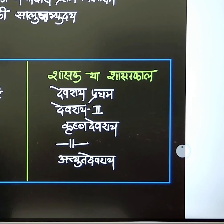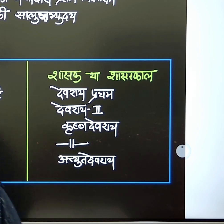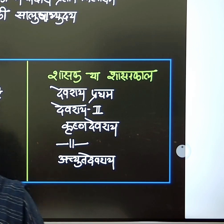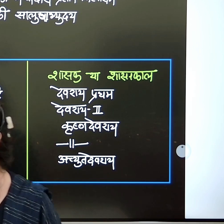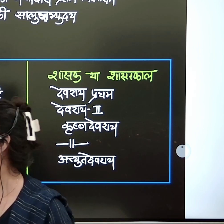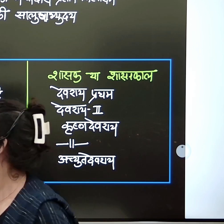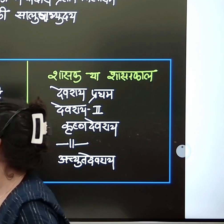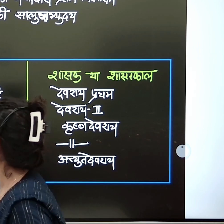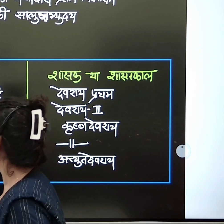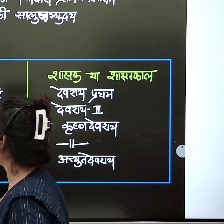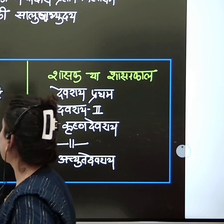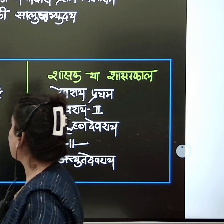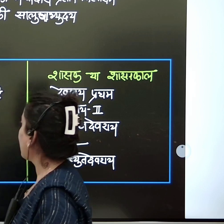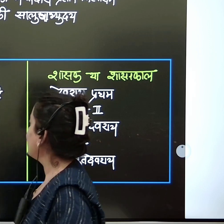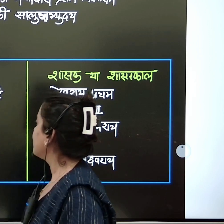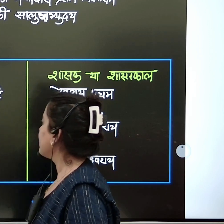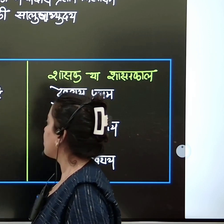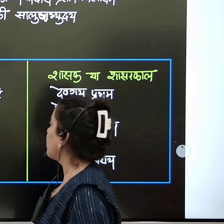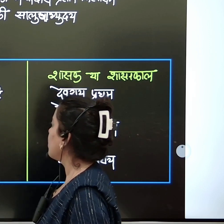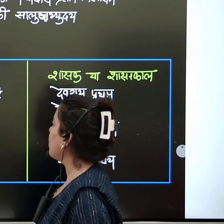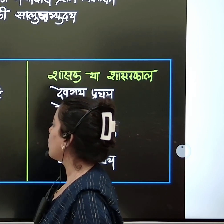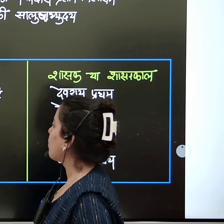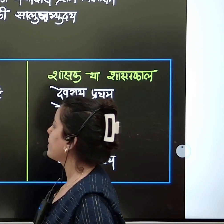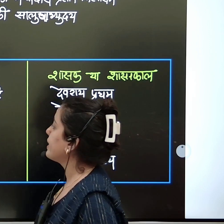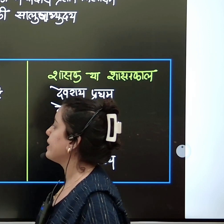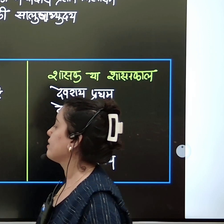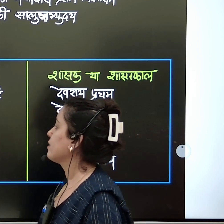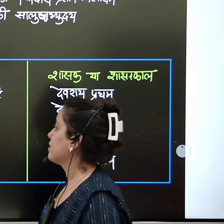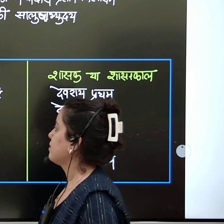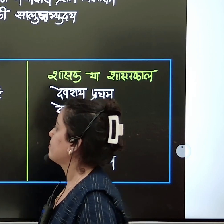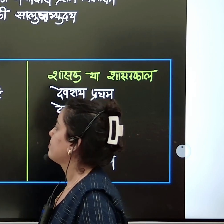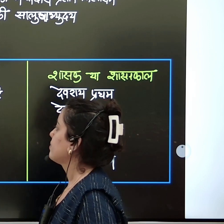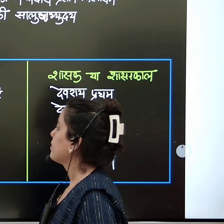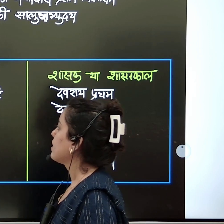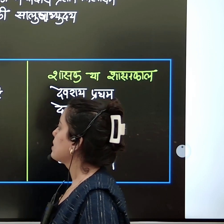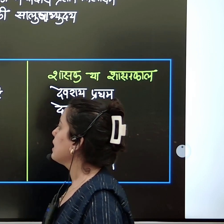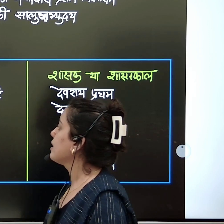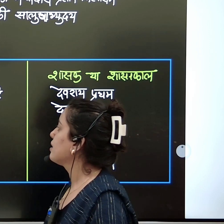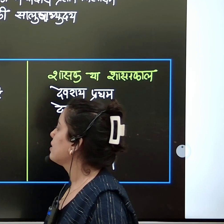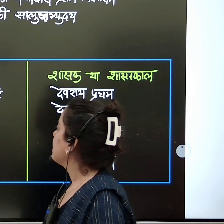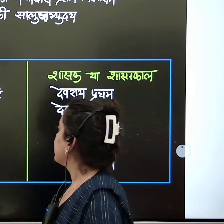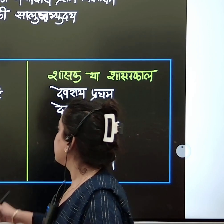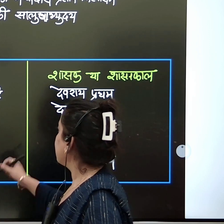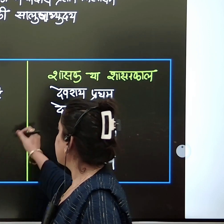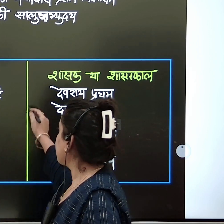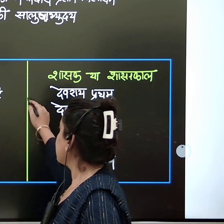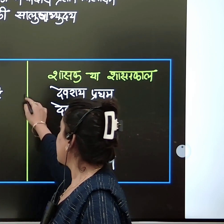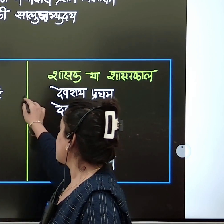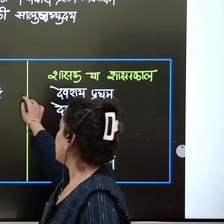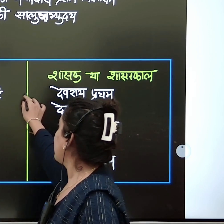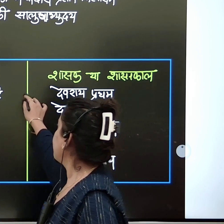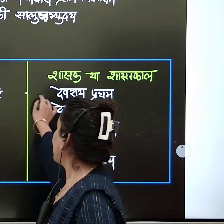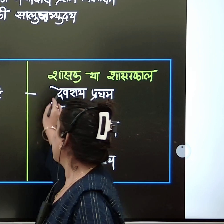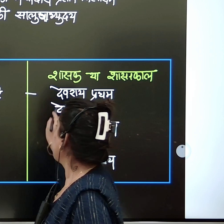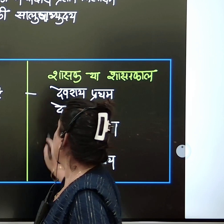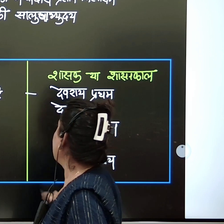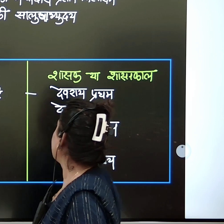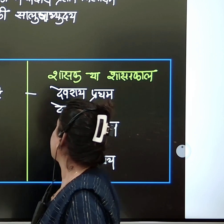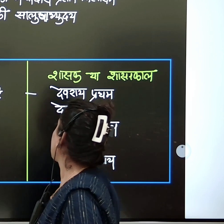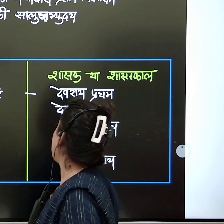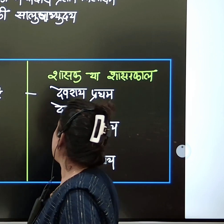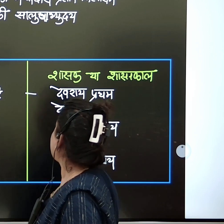निकितन स्लैश करना निकोलो कोंटी। ठीक, ये किसके शासनकाल में आए